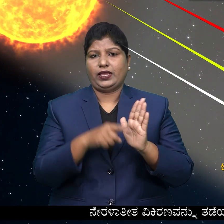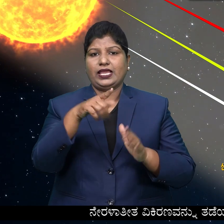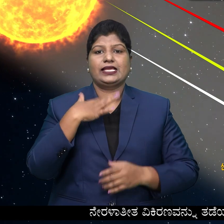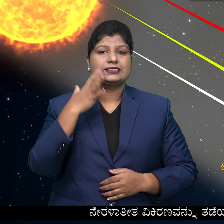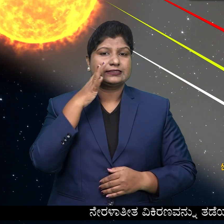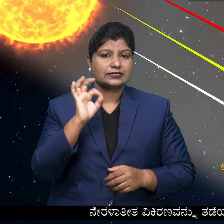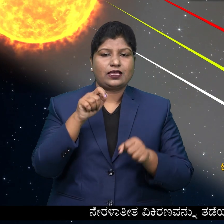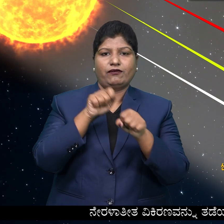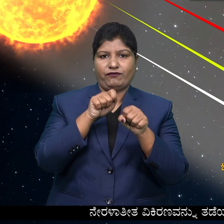ನಿರ್ವಹಿಸುತ್ತೆ.